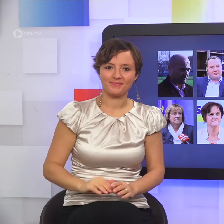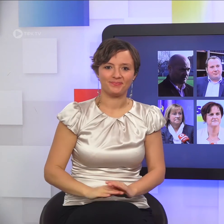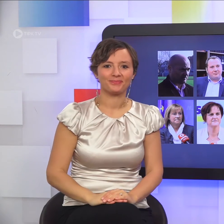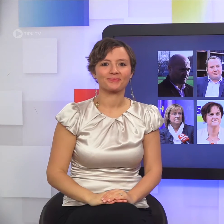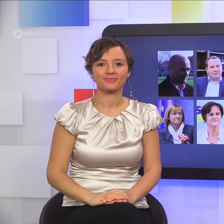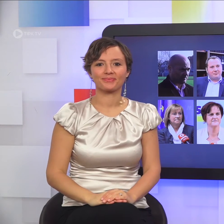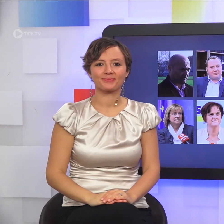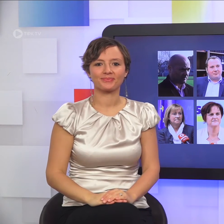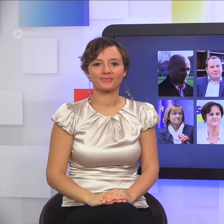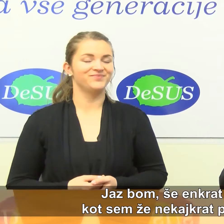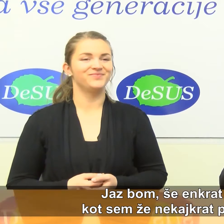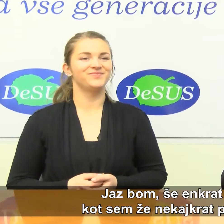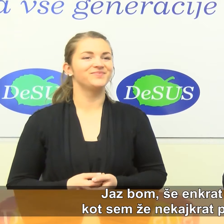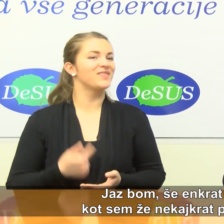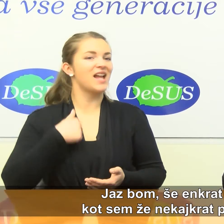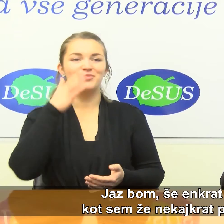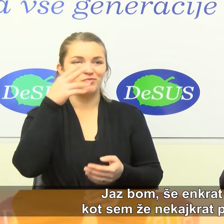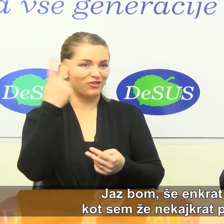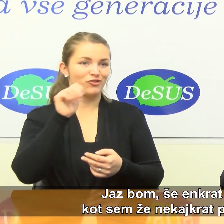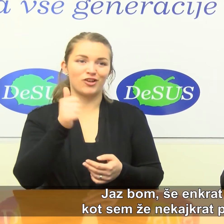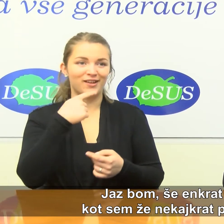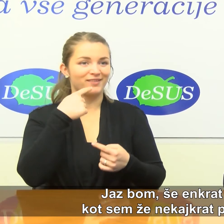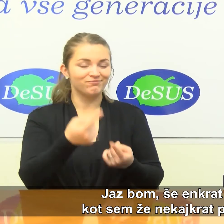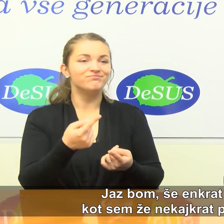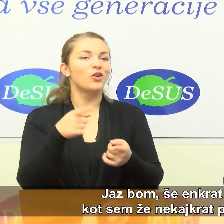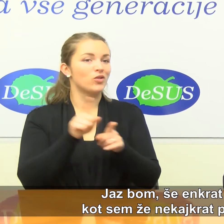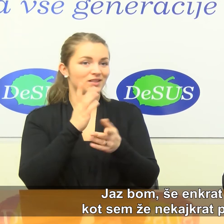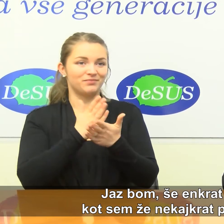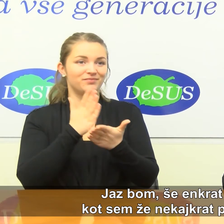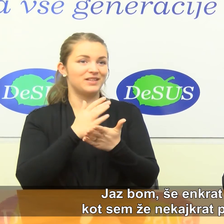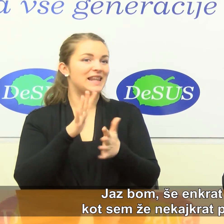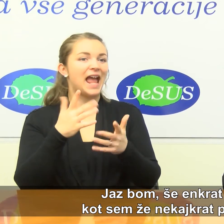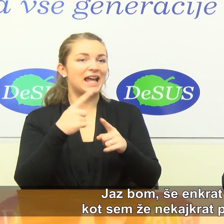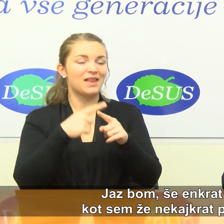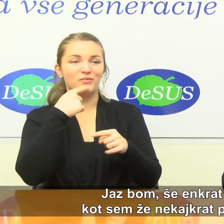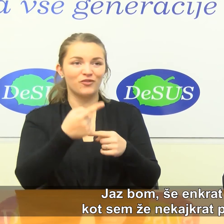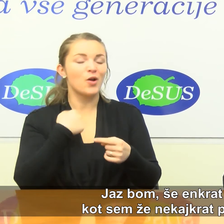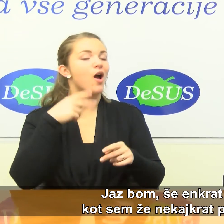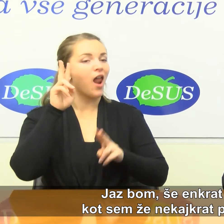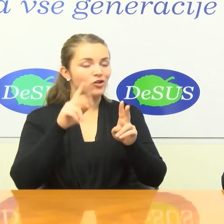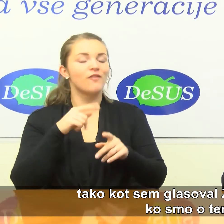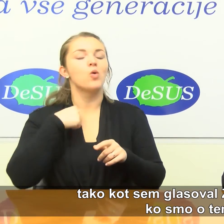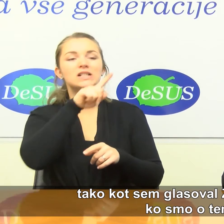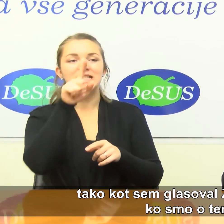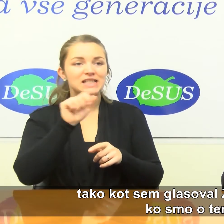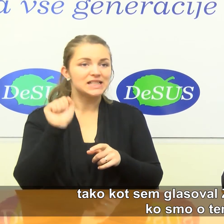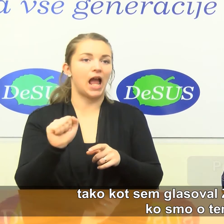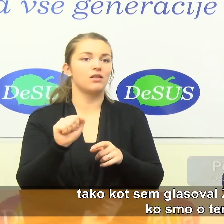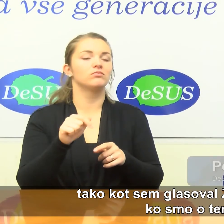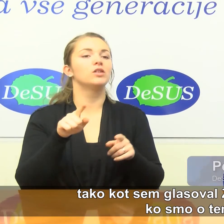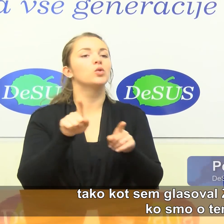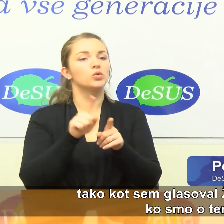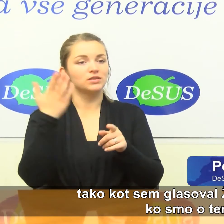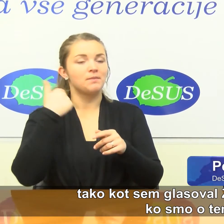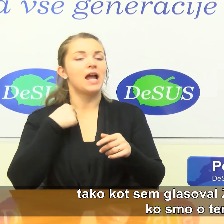Ja, jaz bom seveda še enkrat ponavljam, tako kot sem že nekajkrat povedal, glasoval za, tako kot sem glasoval za tudi v parlamentu, ko smo